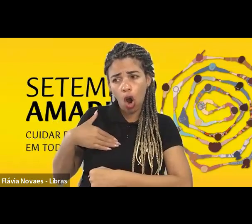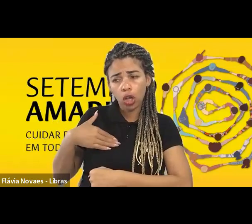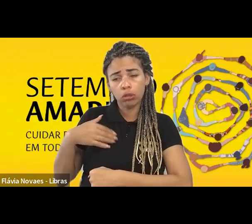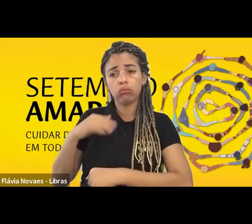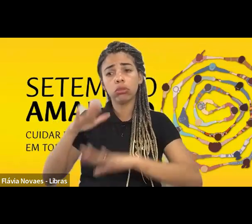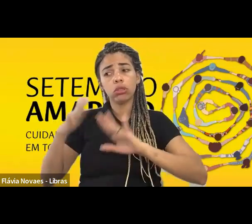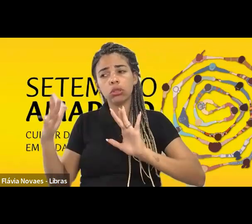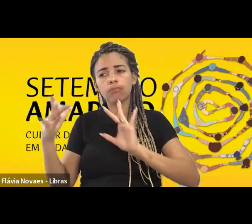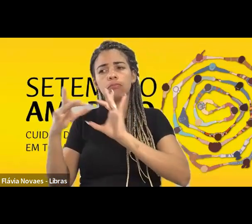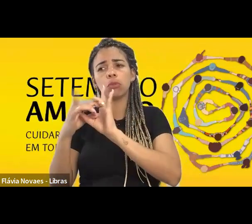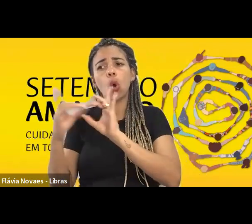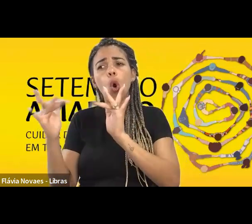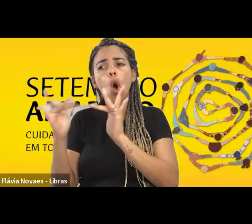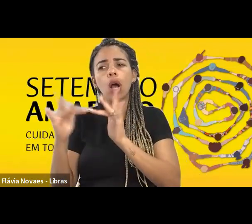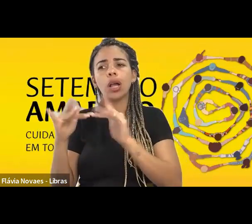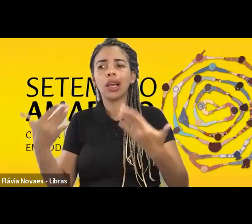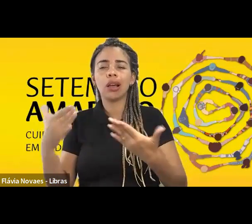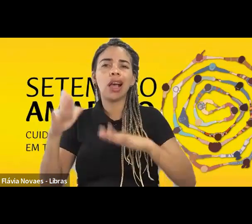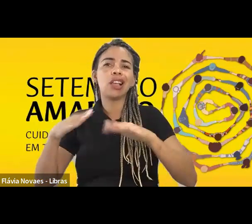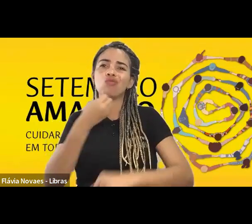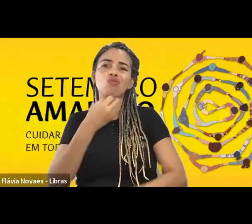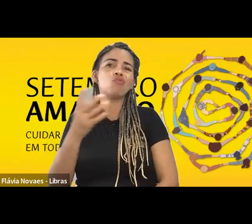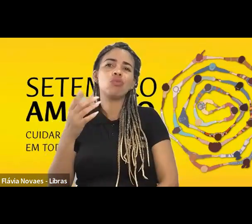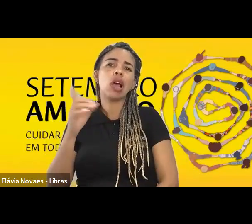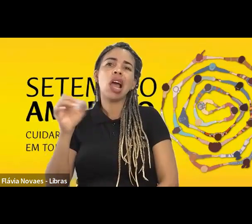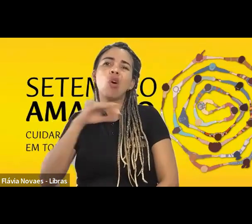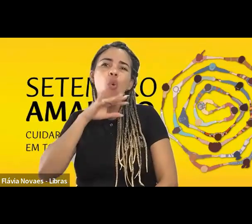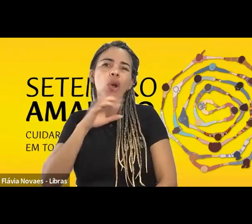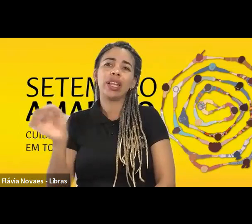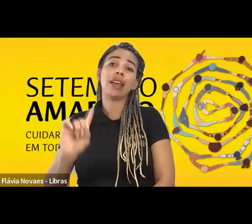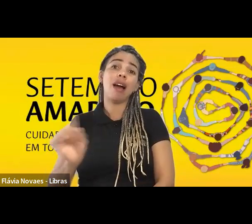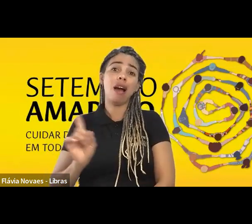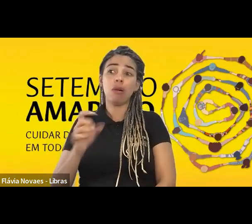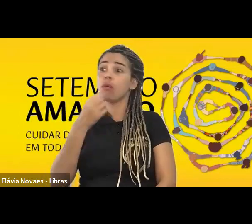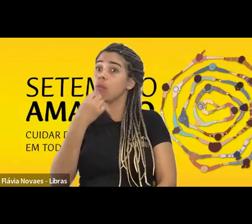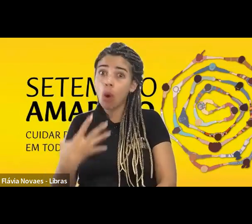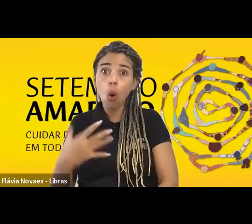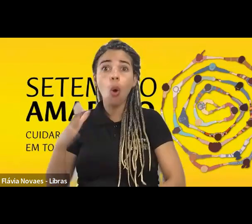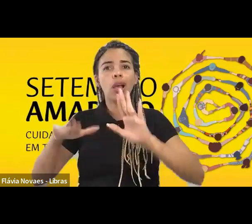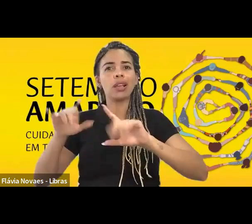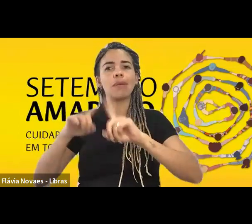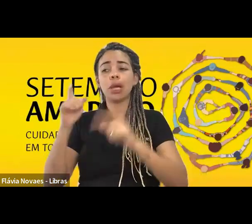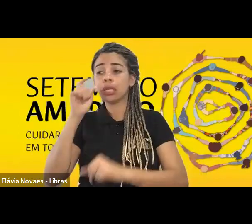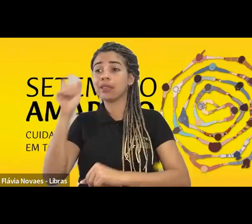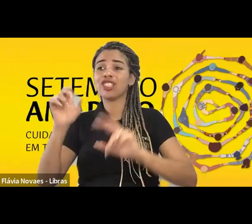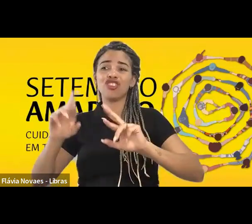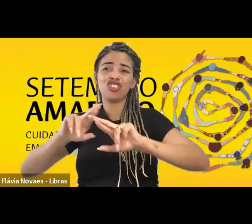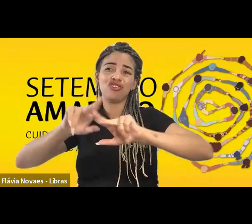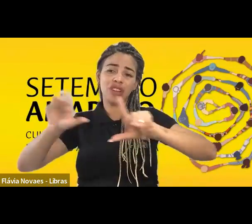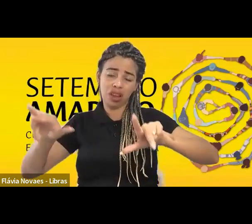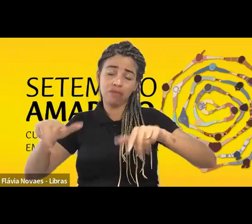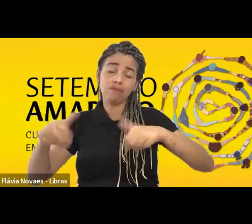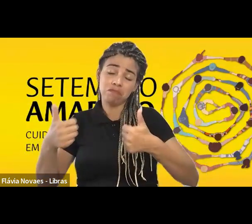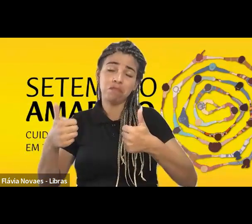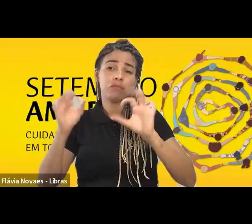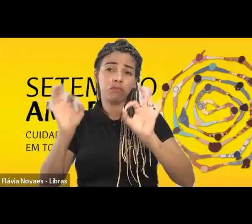não necessariamente é algo que é ruim ou algo que não seja aproveitável, né? É que talvez nossos interesses sejam muito diversos, de fato são, né, o